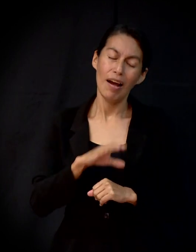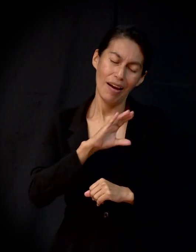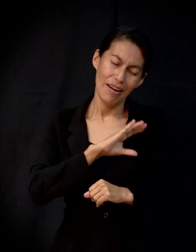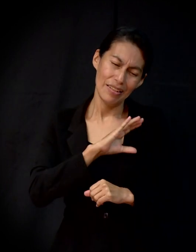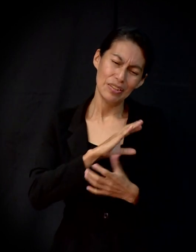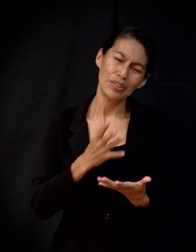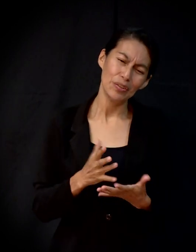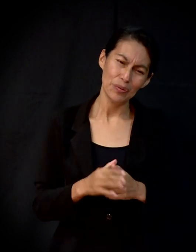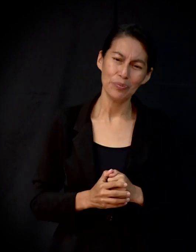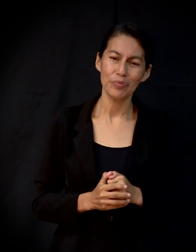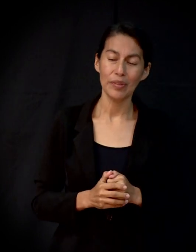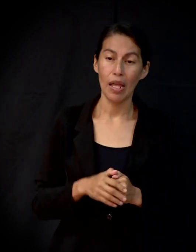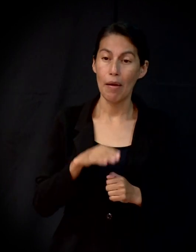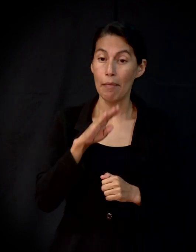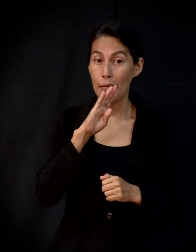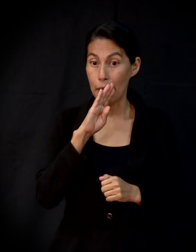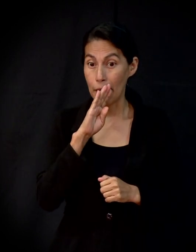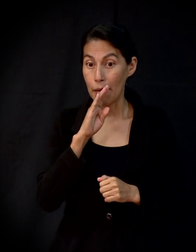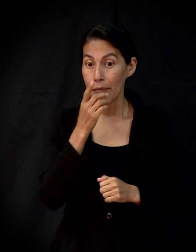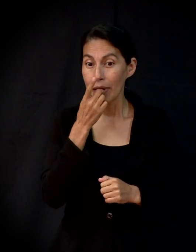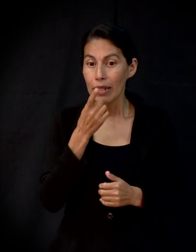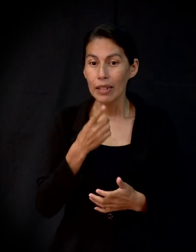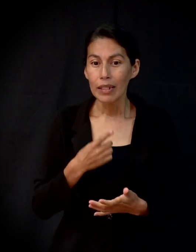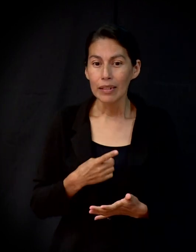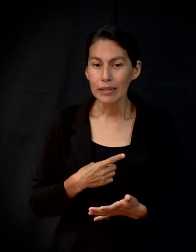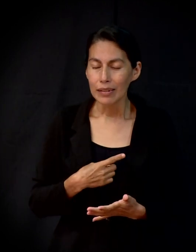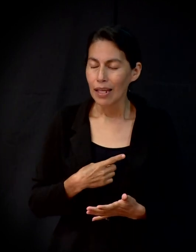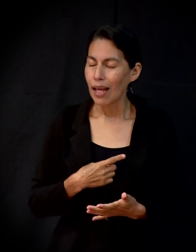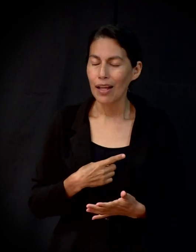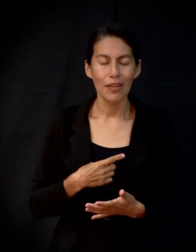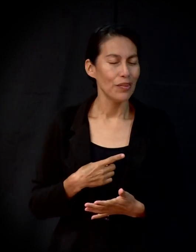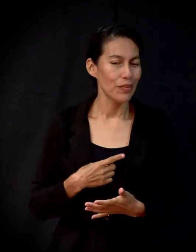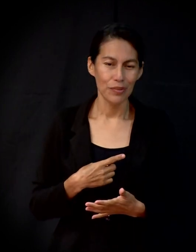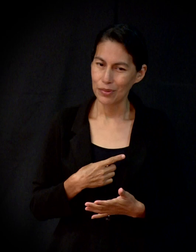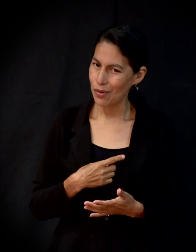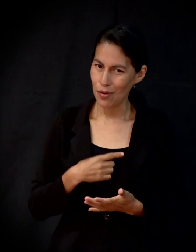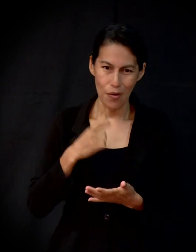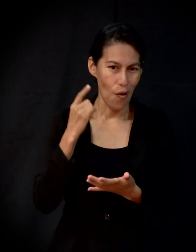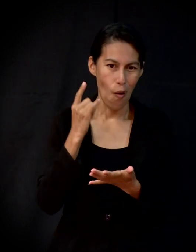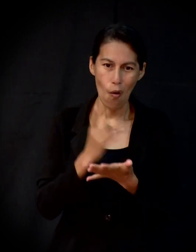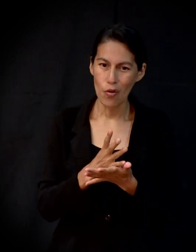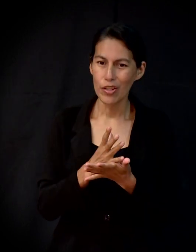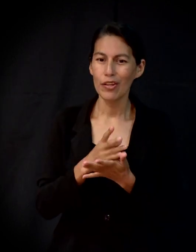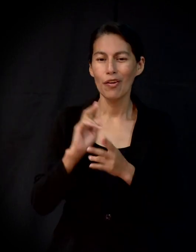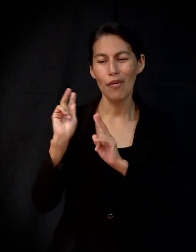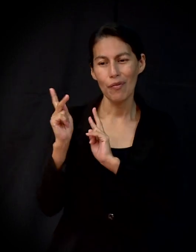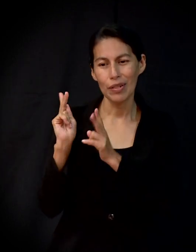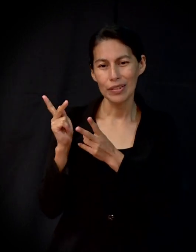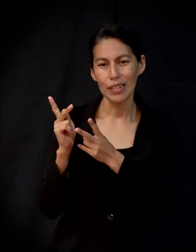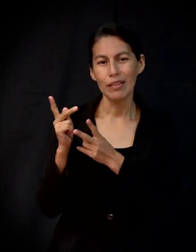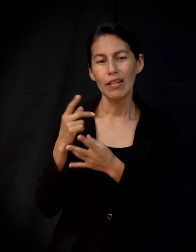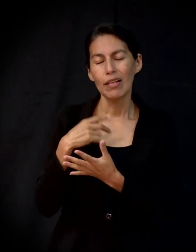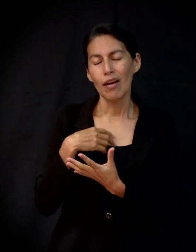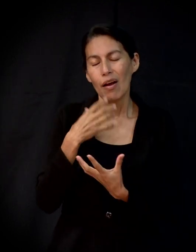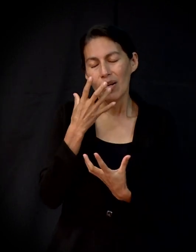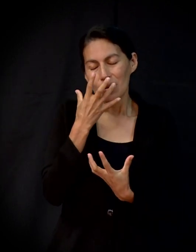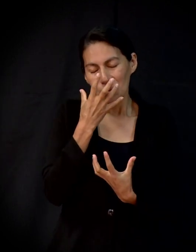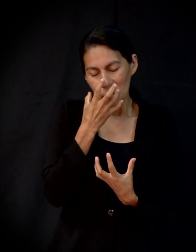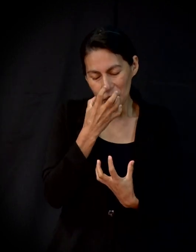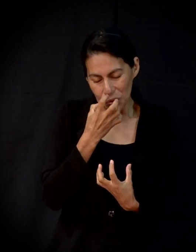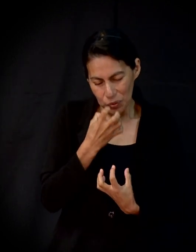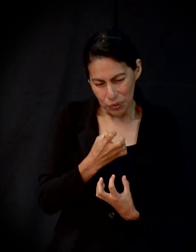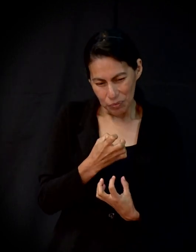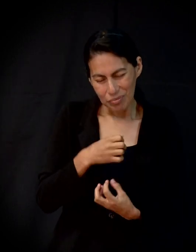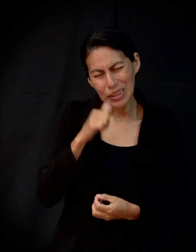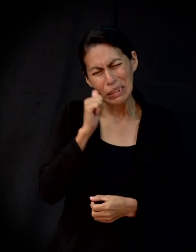Bueno, pero mi mamá me tenía que decir que suele un vecino y yo me decepcionaba. Y